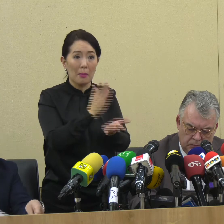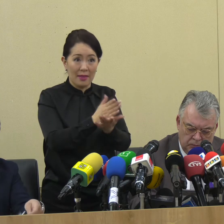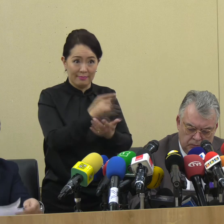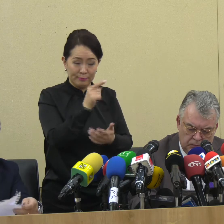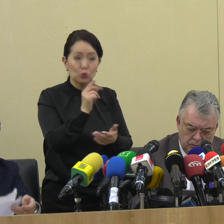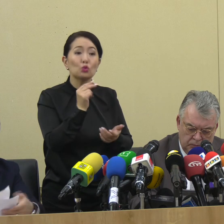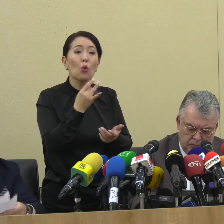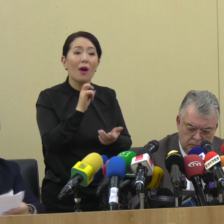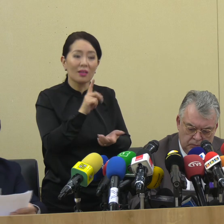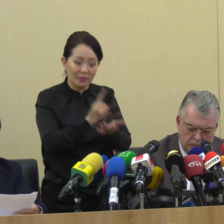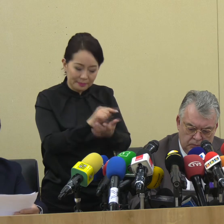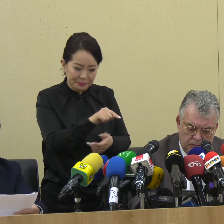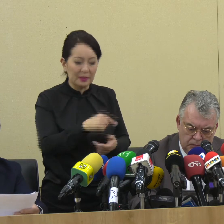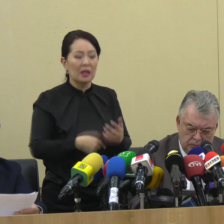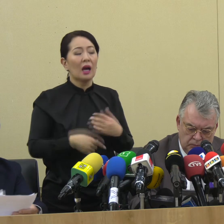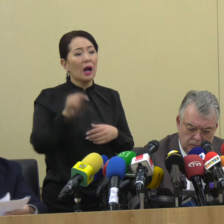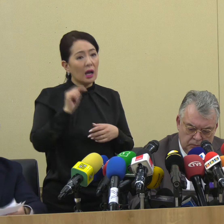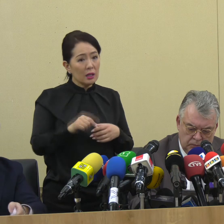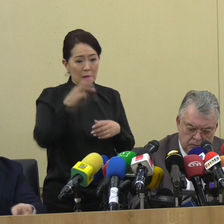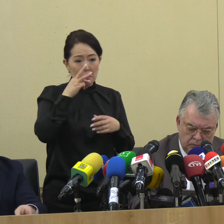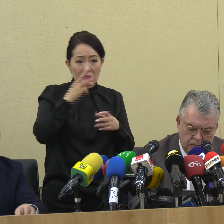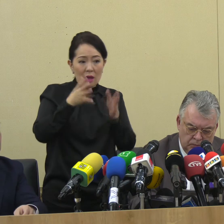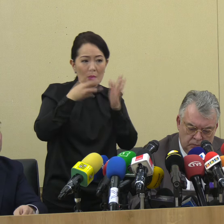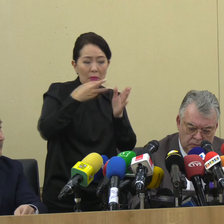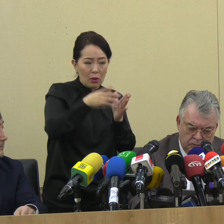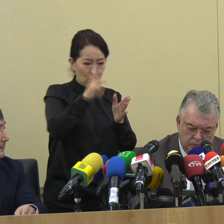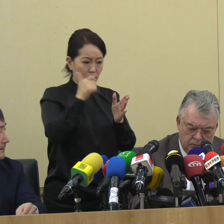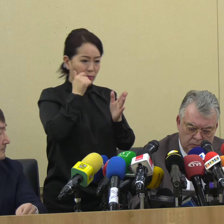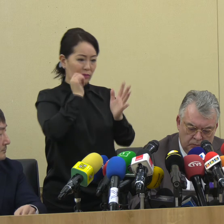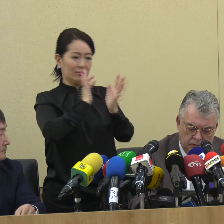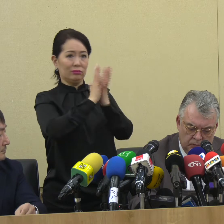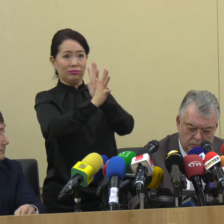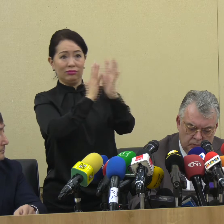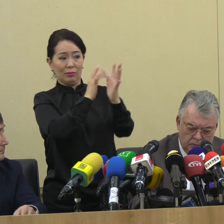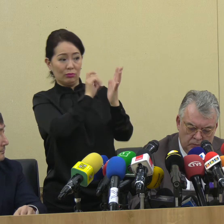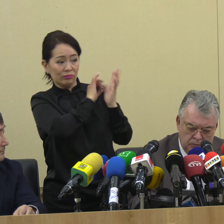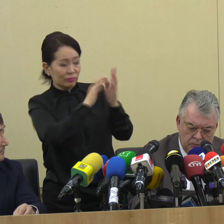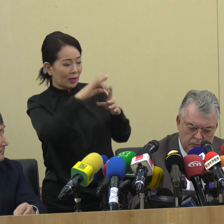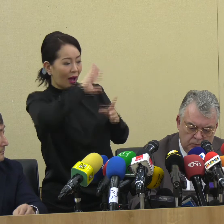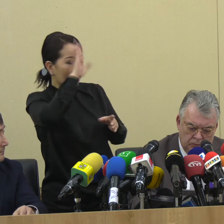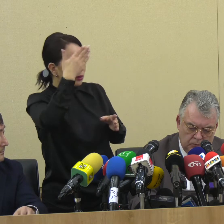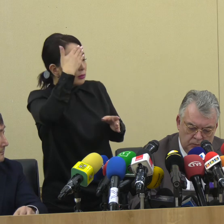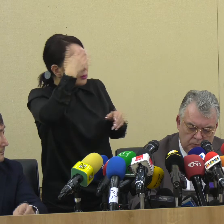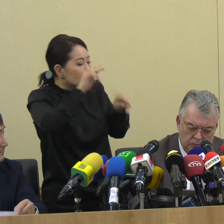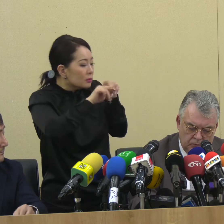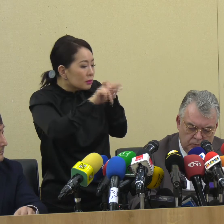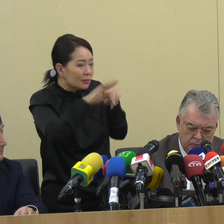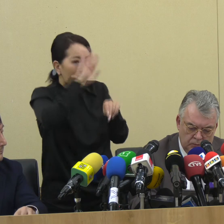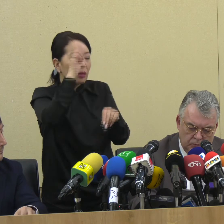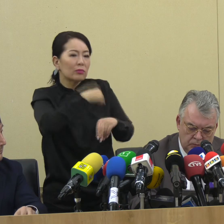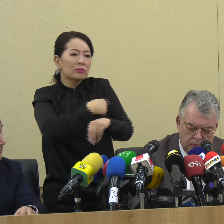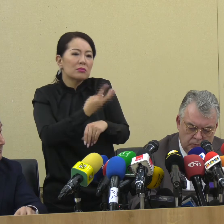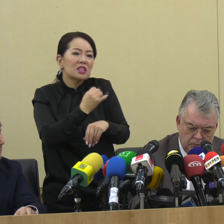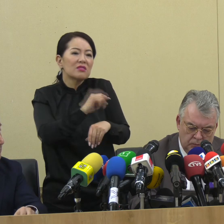үед тангалтыг хэрэгжүүлж байгаа үед бол зорчигчдийн биеийн халууныг үзэхээс гадна шинж тэмдэг илэрсэн тохиолдолд